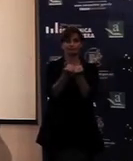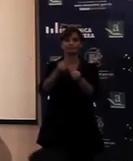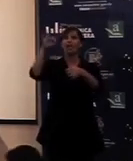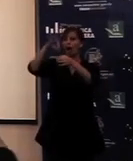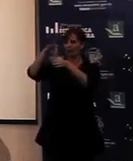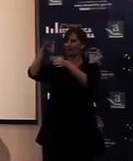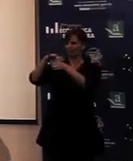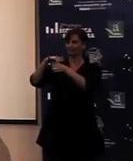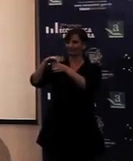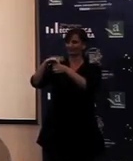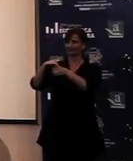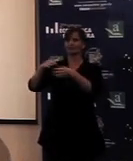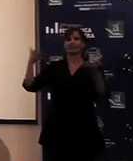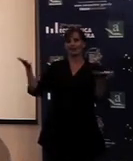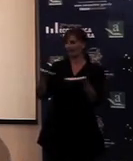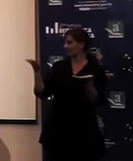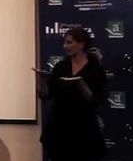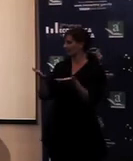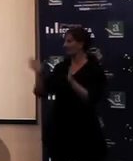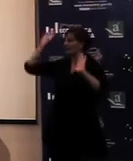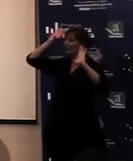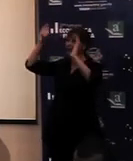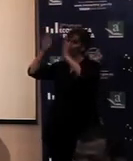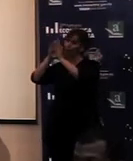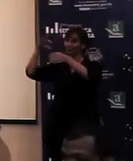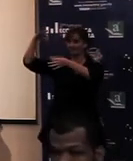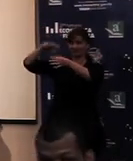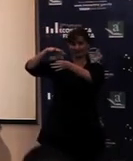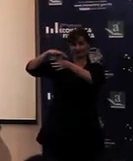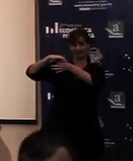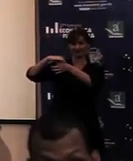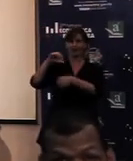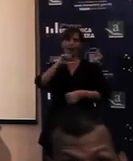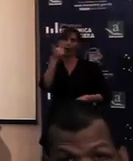Ustedes, como ven, aquí tenemos nuestro loguito. Por ahí vieron al minero.